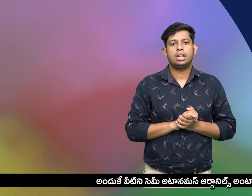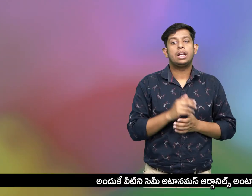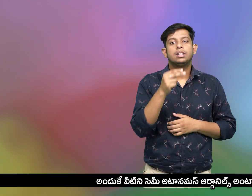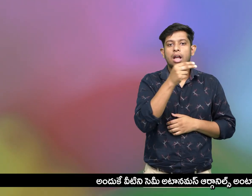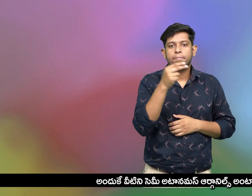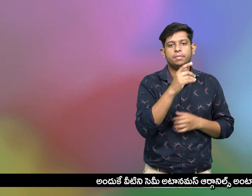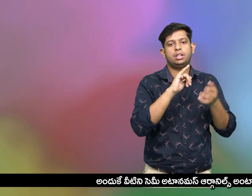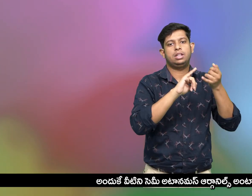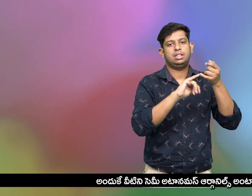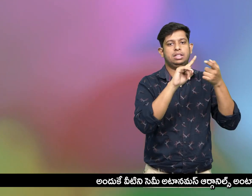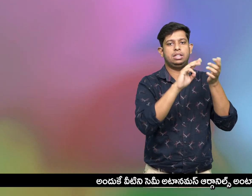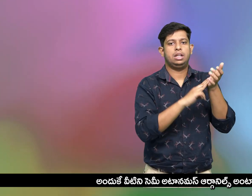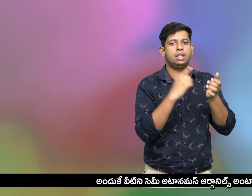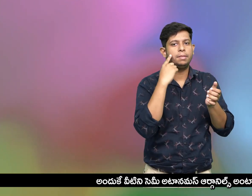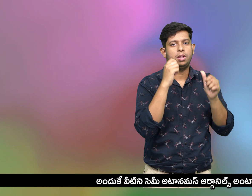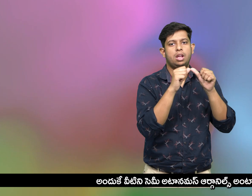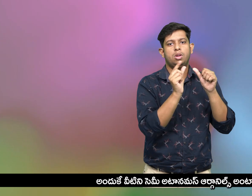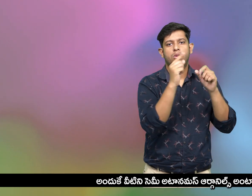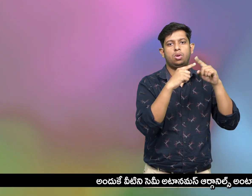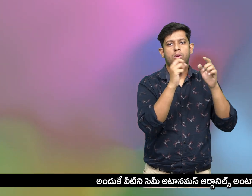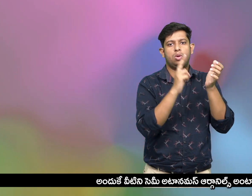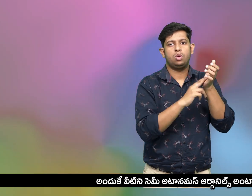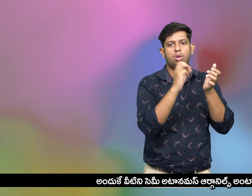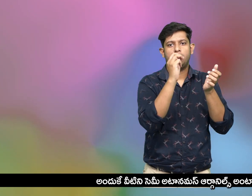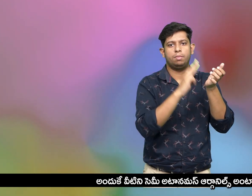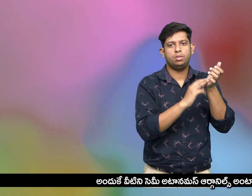అందుకే వీటిని సెమీ అటానమస్ ఆర్గానిల్స్ అంటారు.